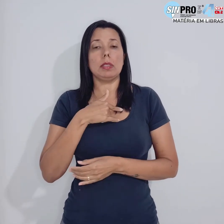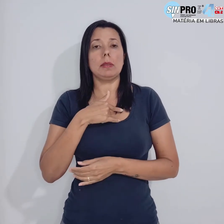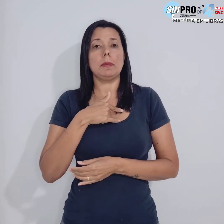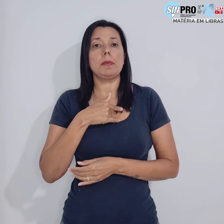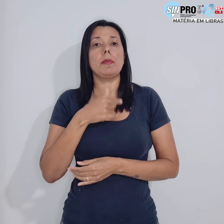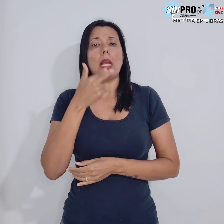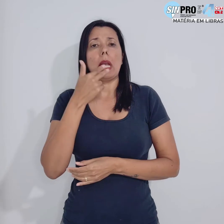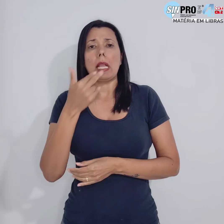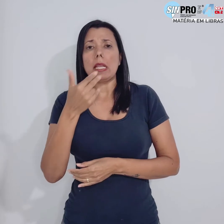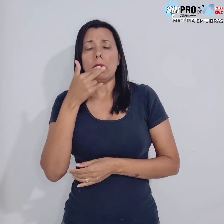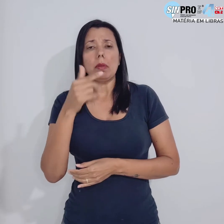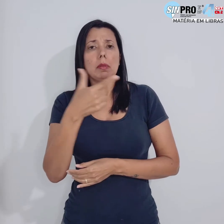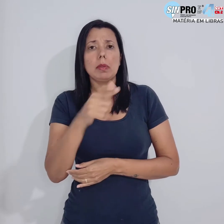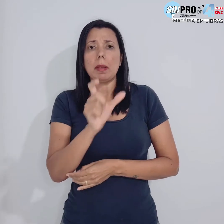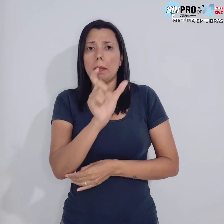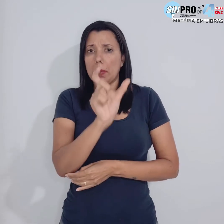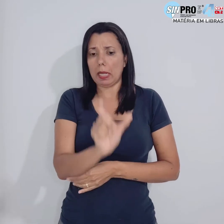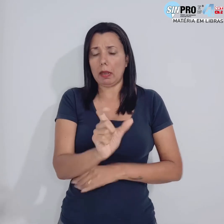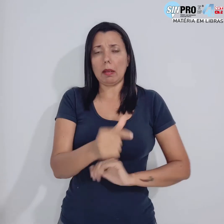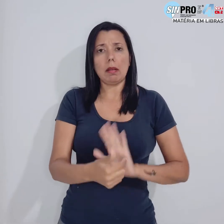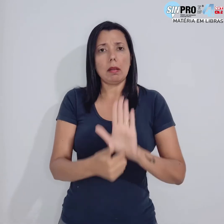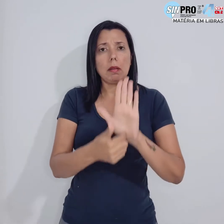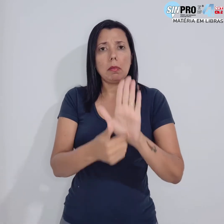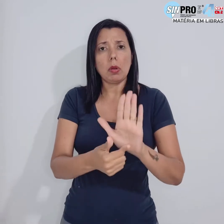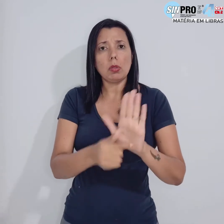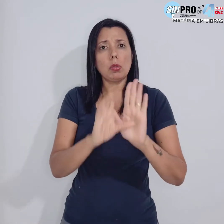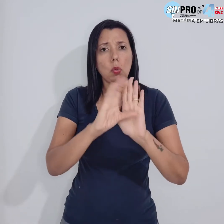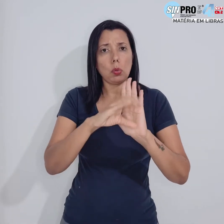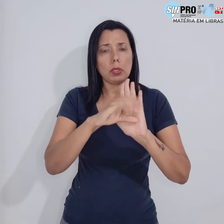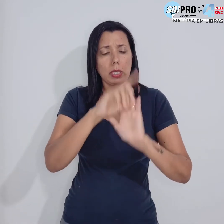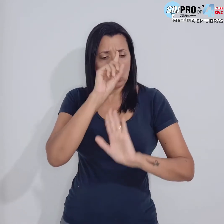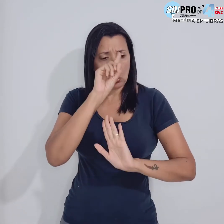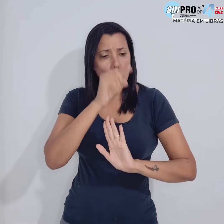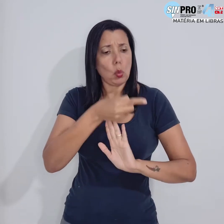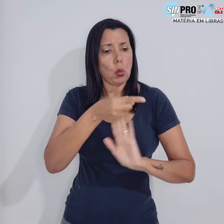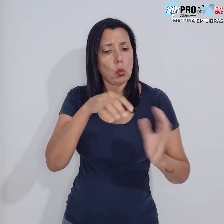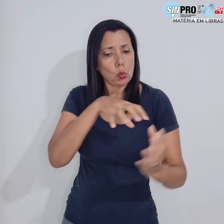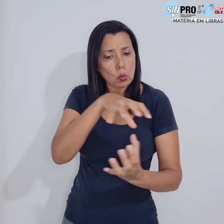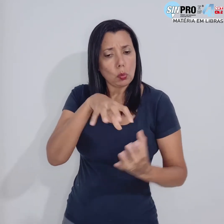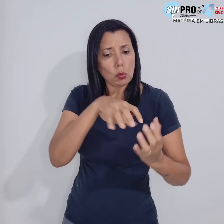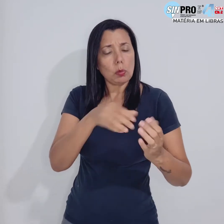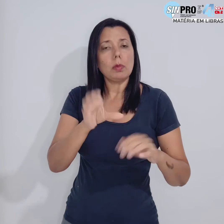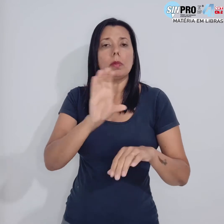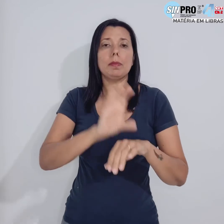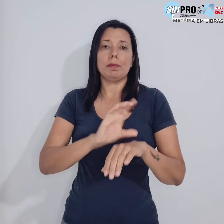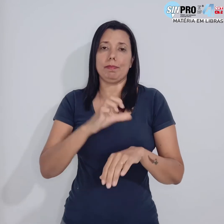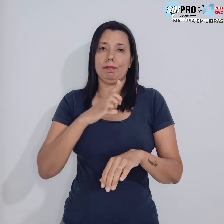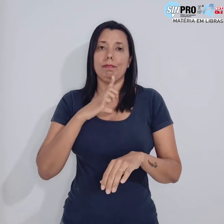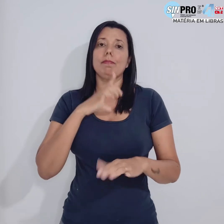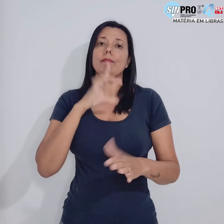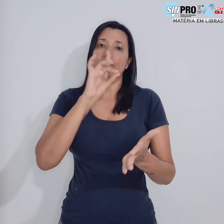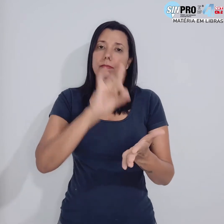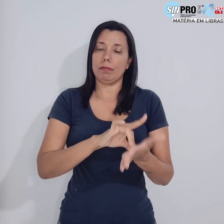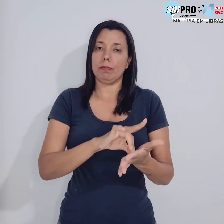não existem uma palavra que expresse o conceito de dono do mundo capitalista, afirma.